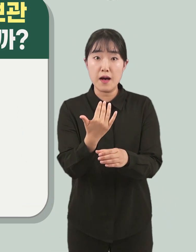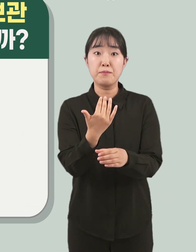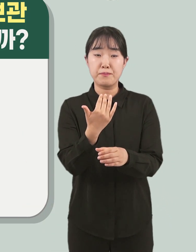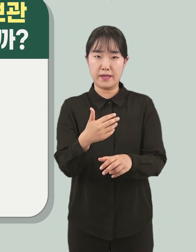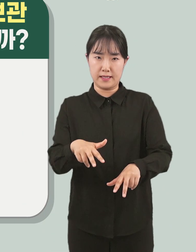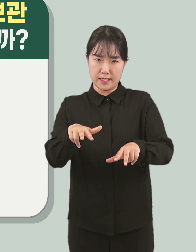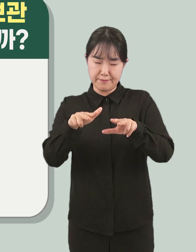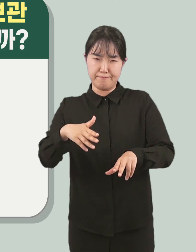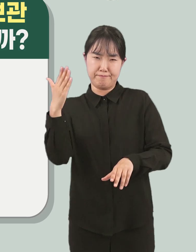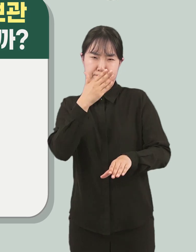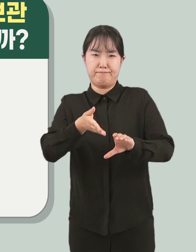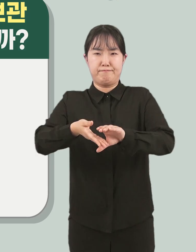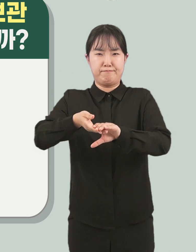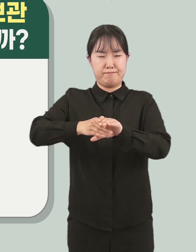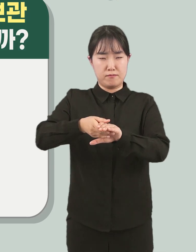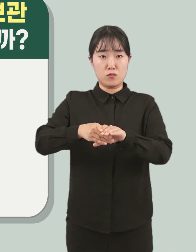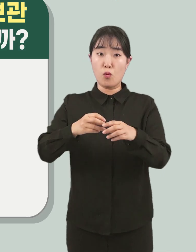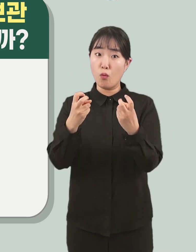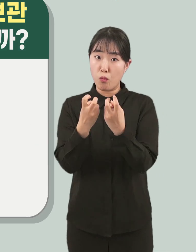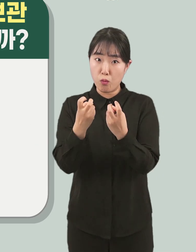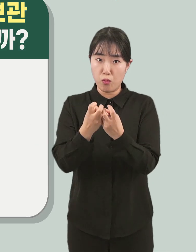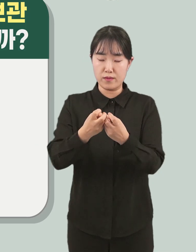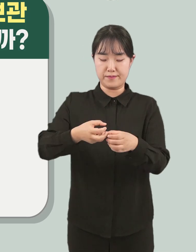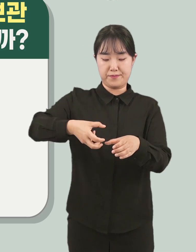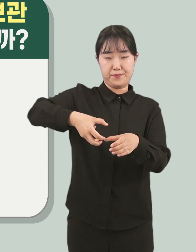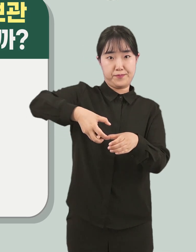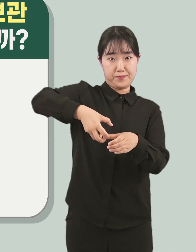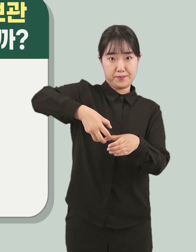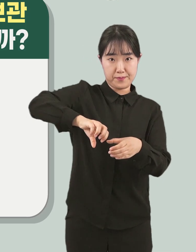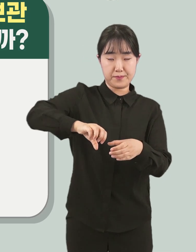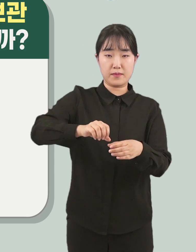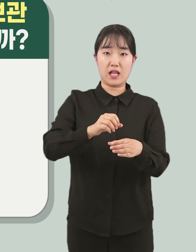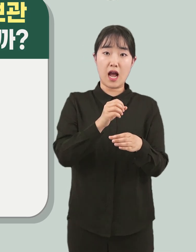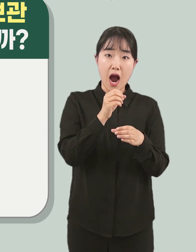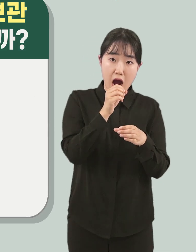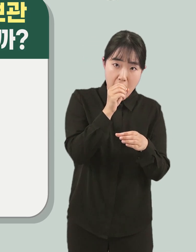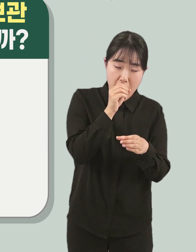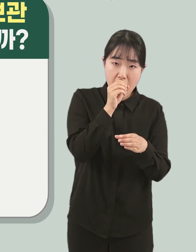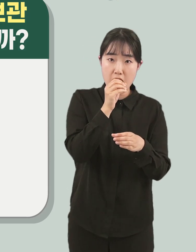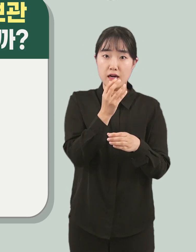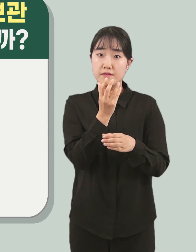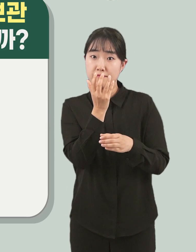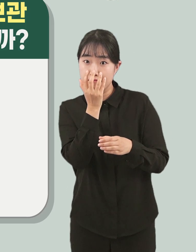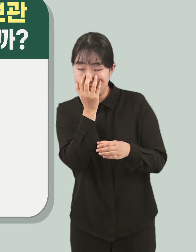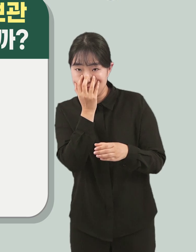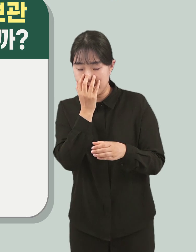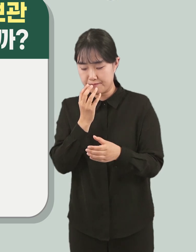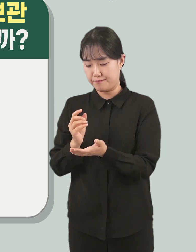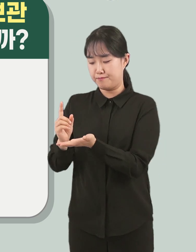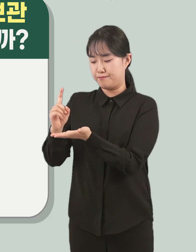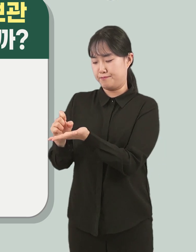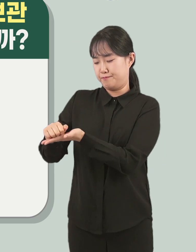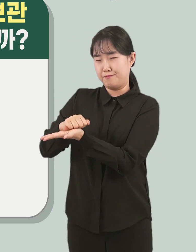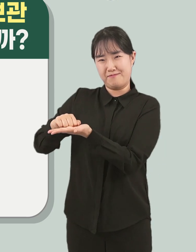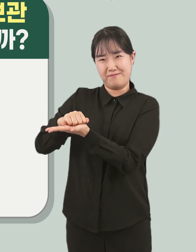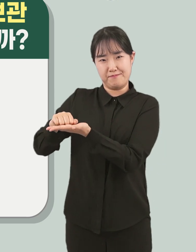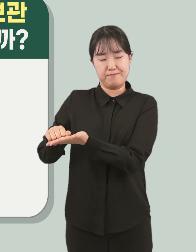약물 용기, 마우스피스, 마스크는 중성 세제로 씻은 뒤 깨끗한 수돗물로 충분히